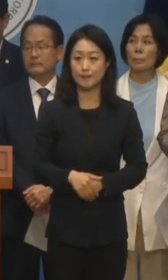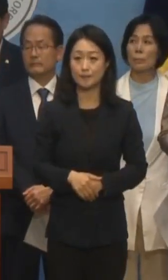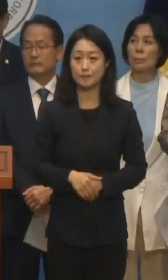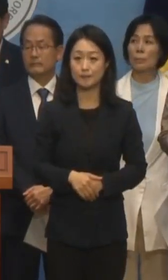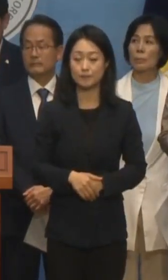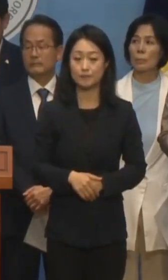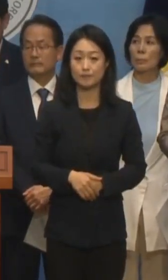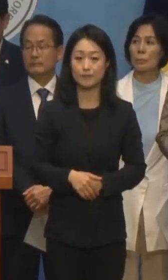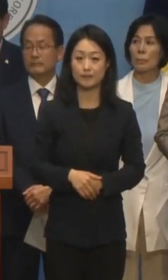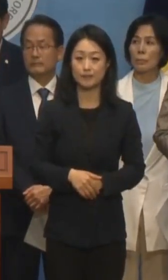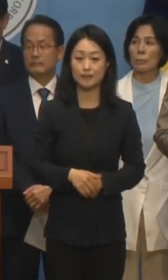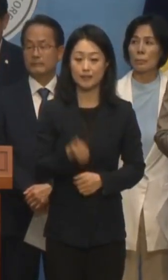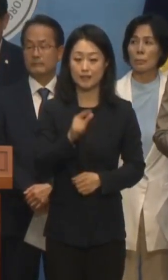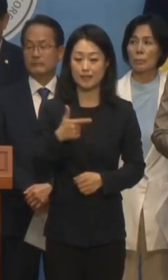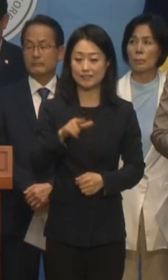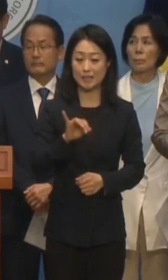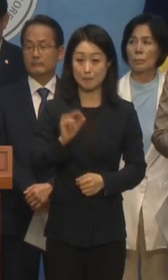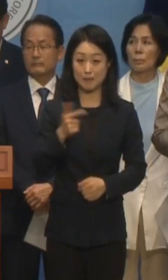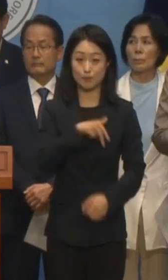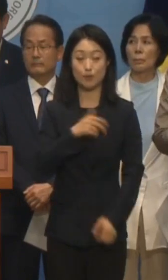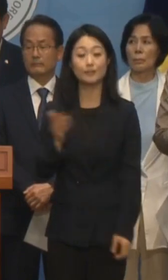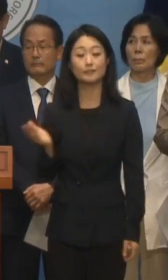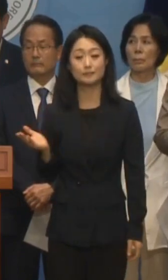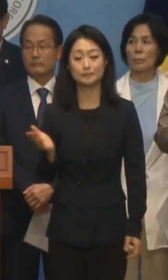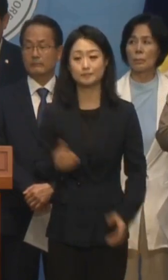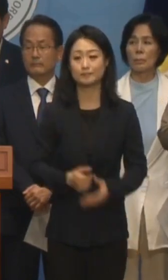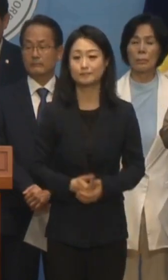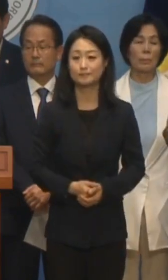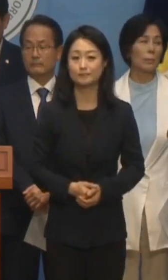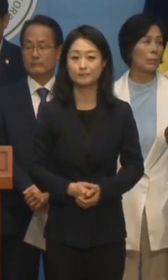사회민주당 정무위원 한창민입니다. 이어서 낭독하겠습니다.